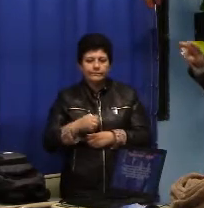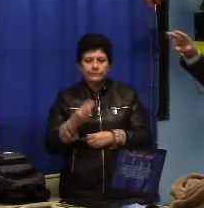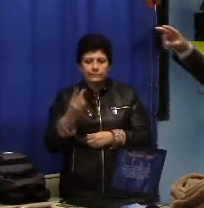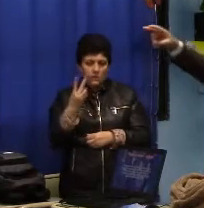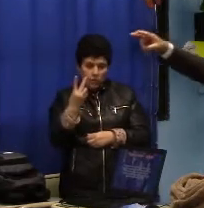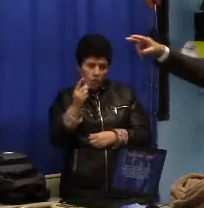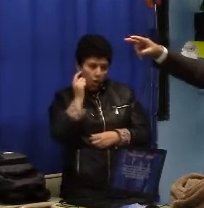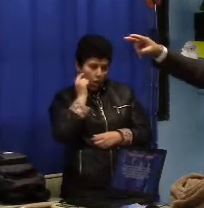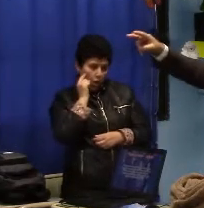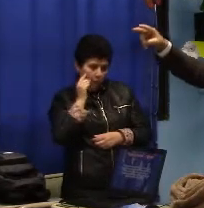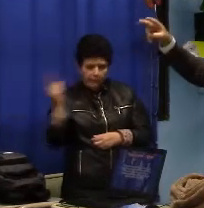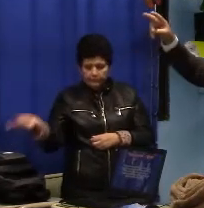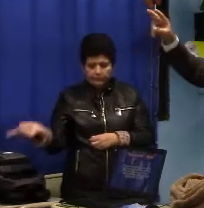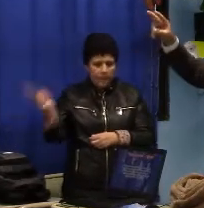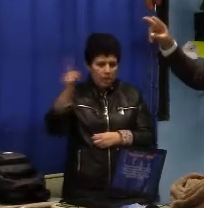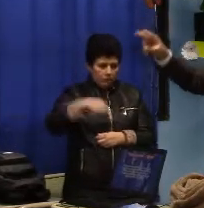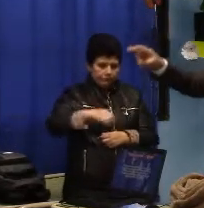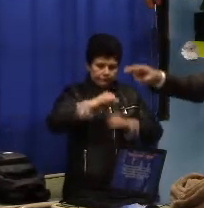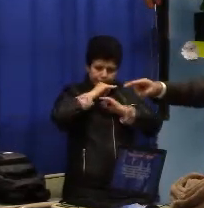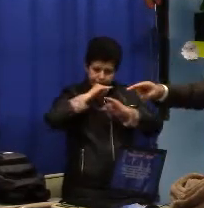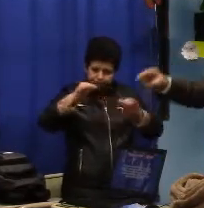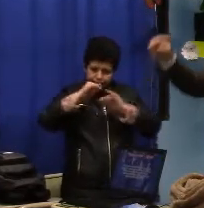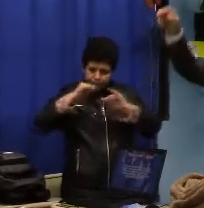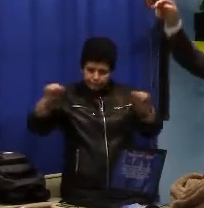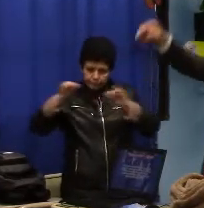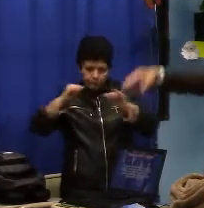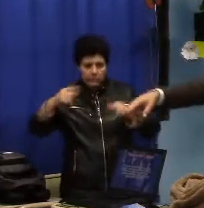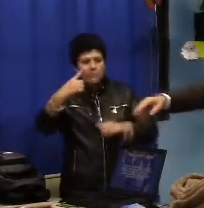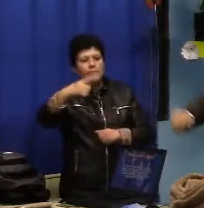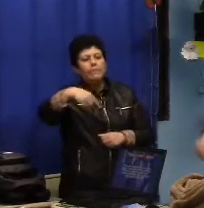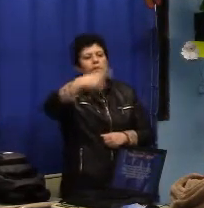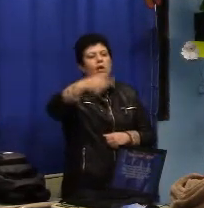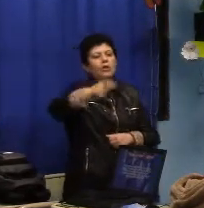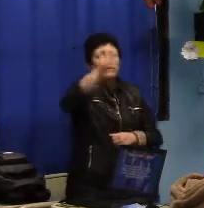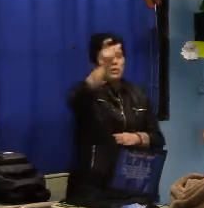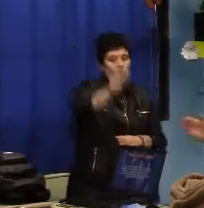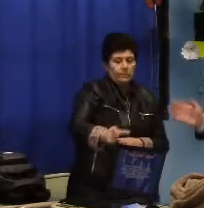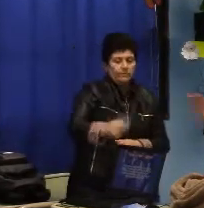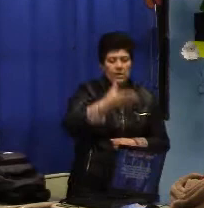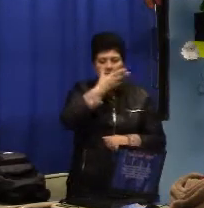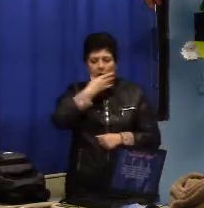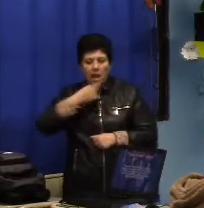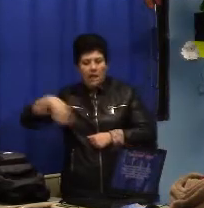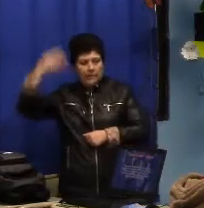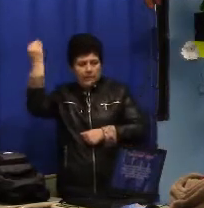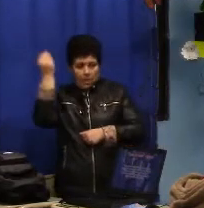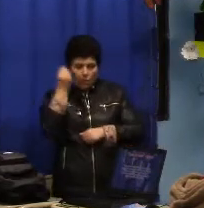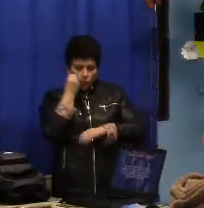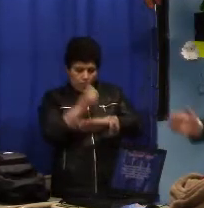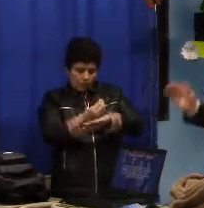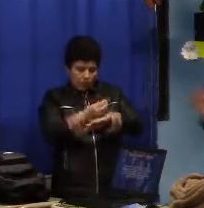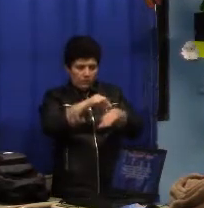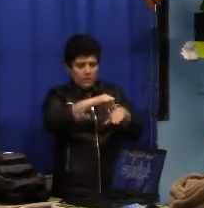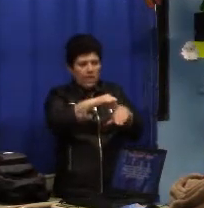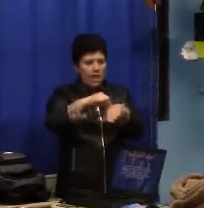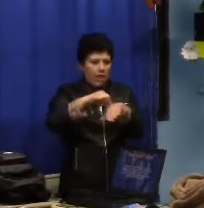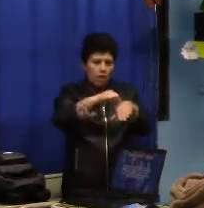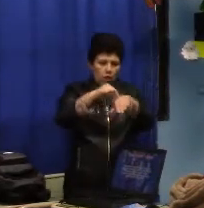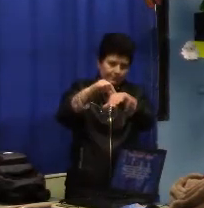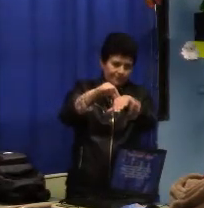otra gente. Y dice que el Espíritu Santo aprobó eso, porque todo es